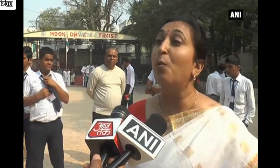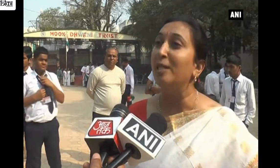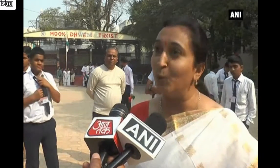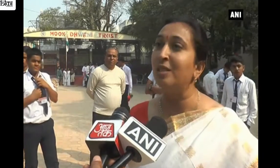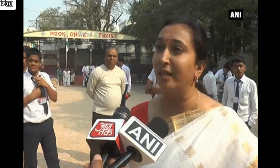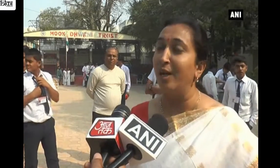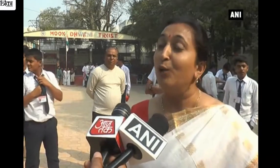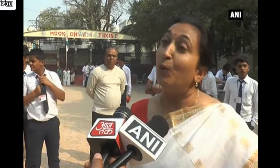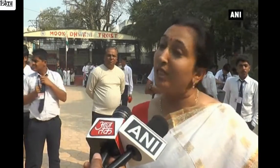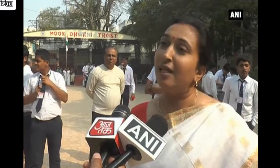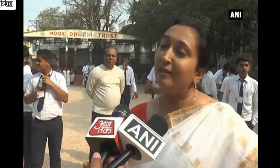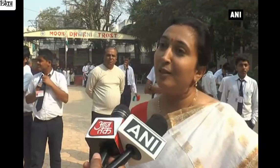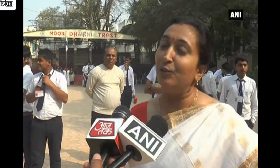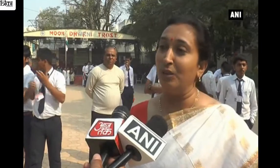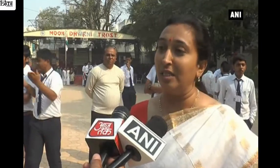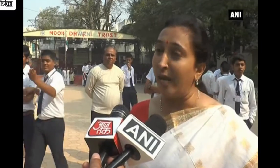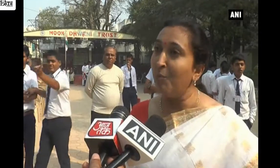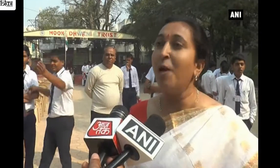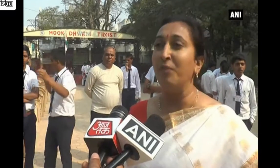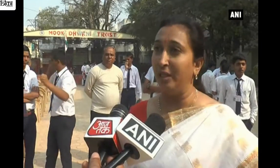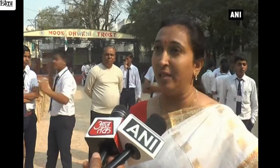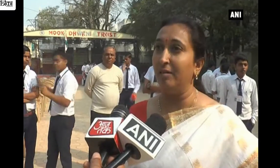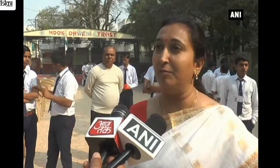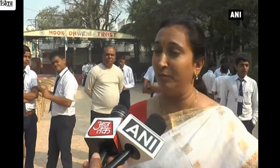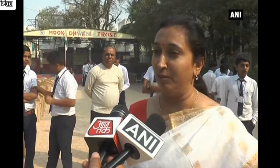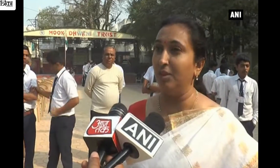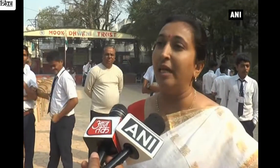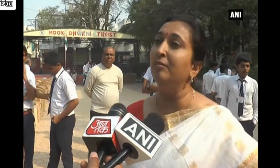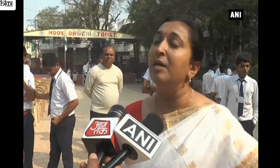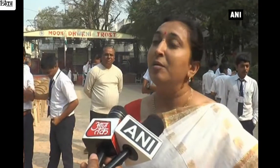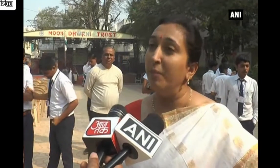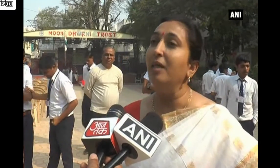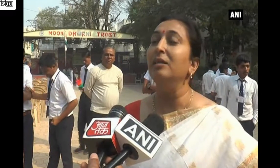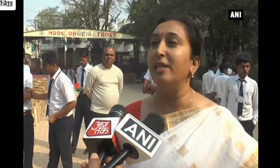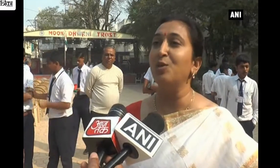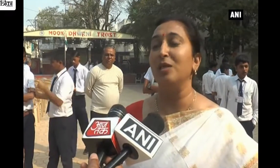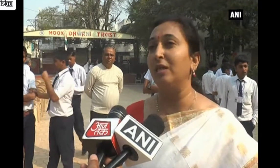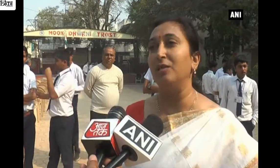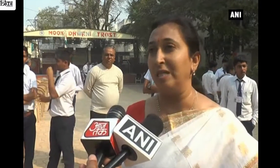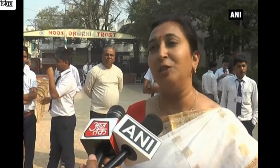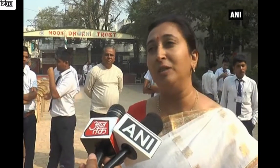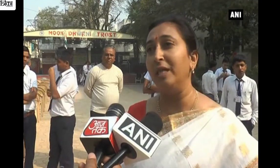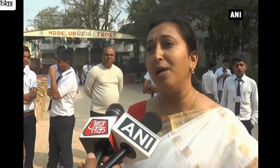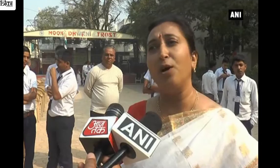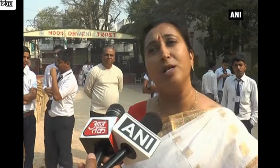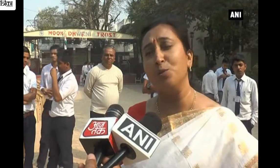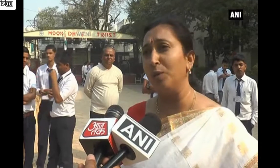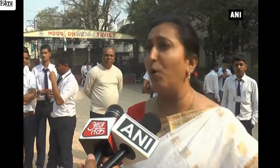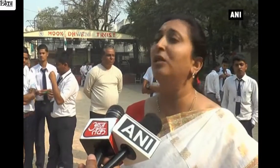मैसूस करें तो उसी के अंतर गर्त उनकी साइन में हमने आप यह राष्टरगीत गाया है और आज उन्हों ने बहुत ही